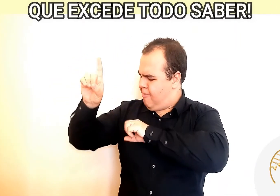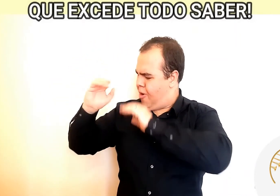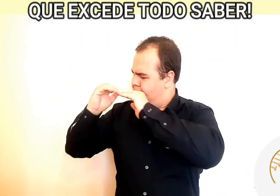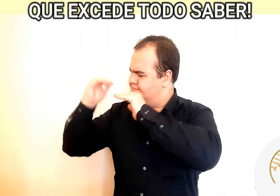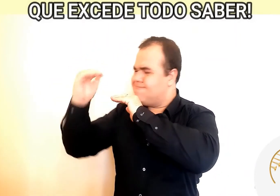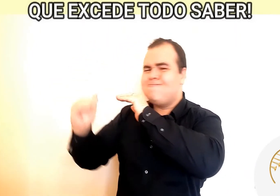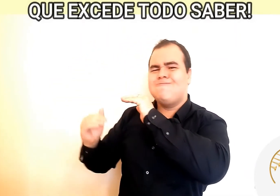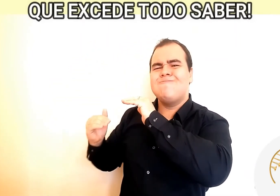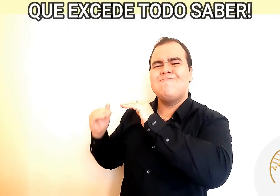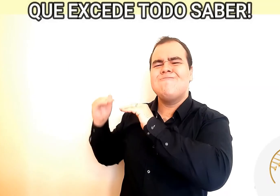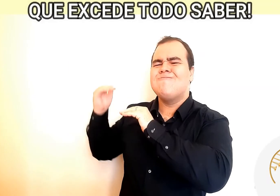todo saber.